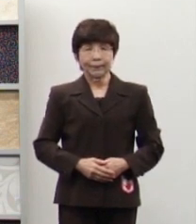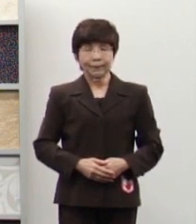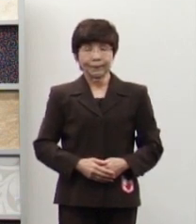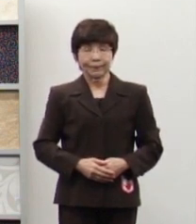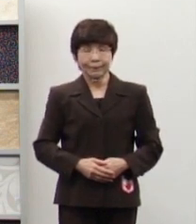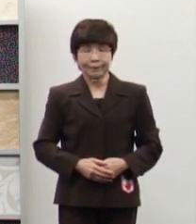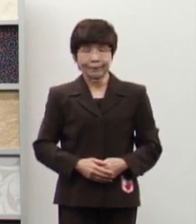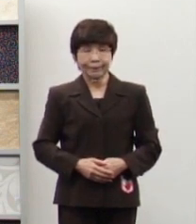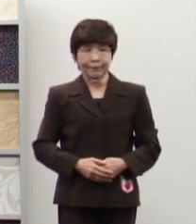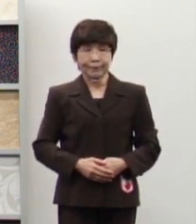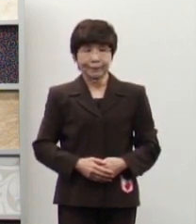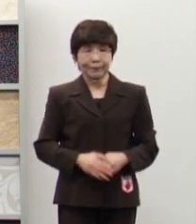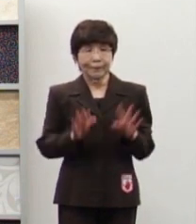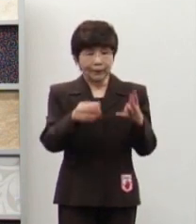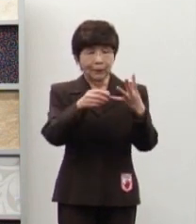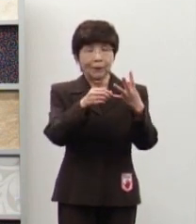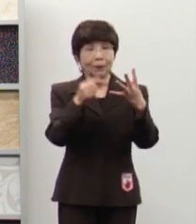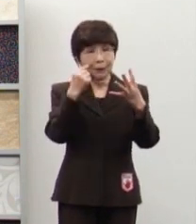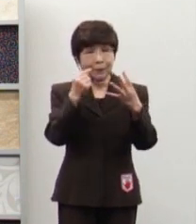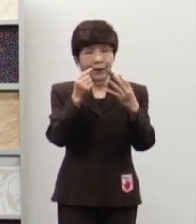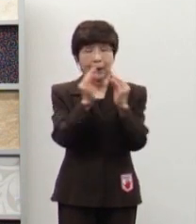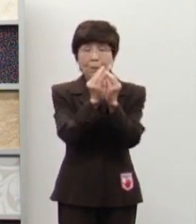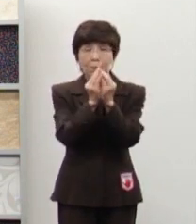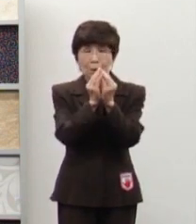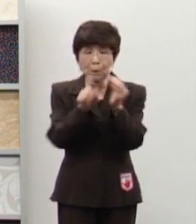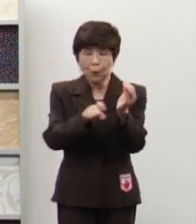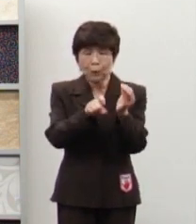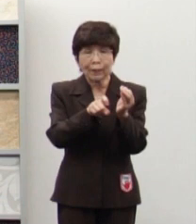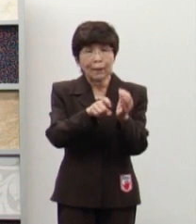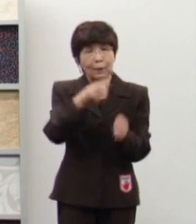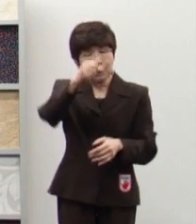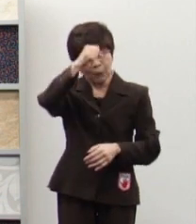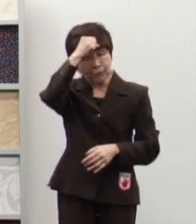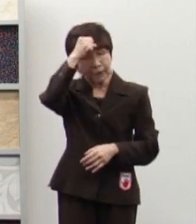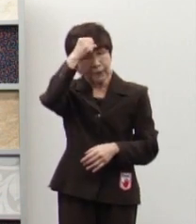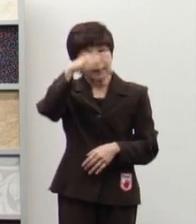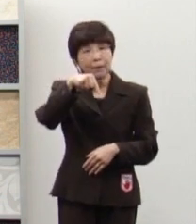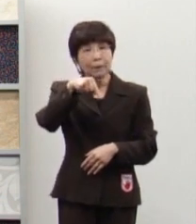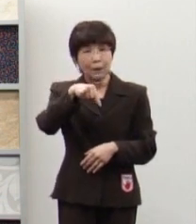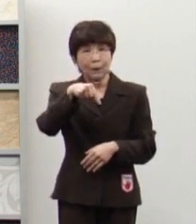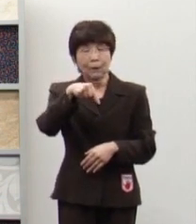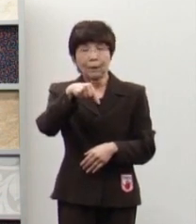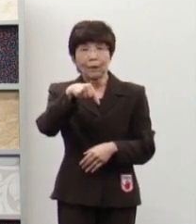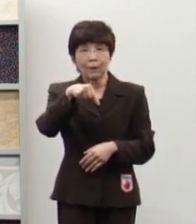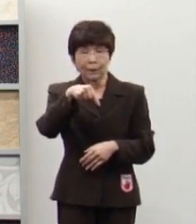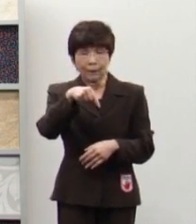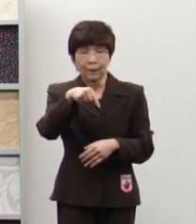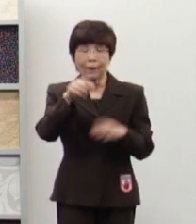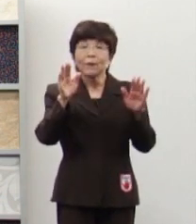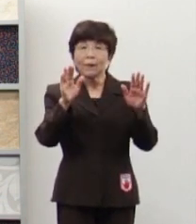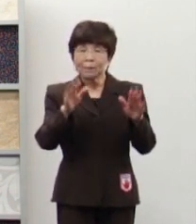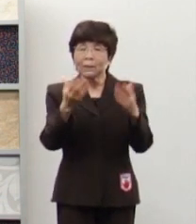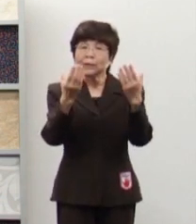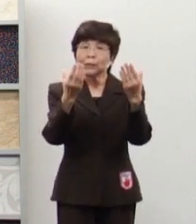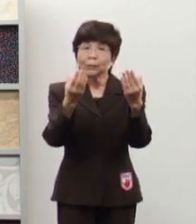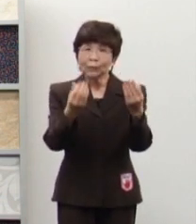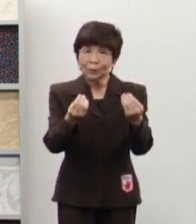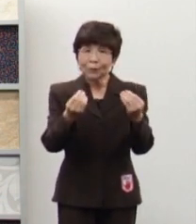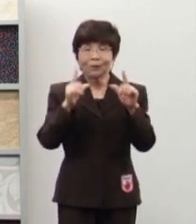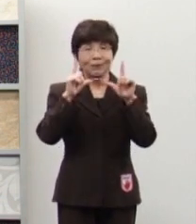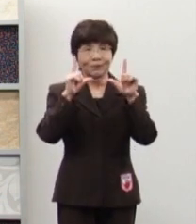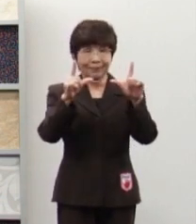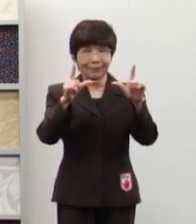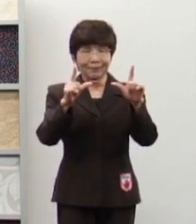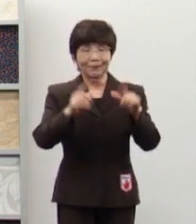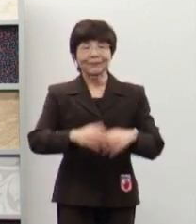最後4点目、百瀬線香細菌病の収束についてです。